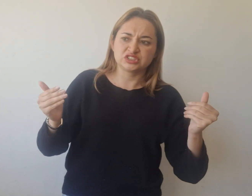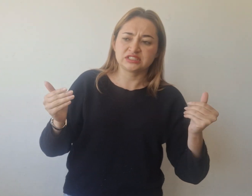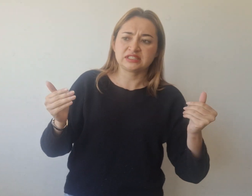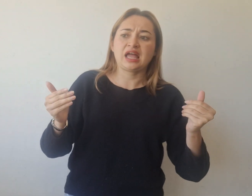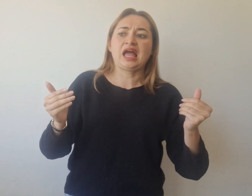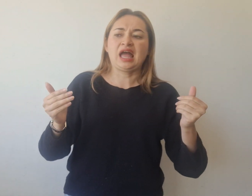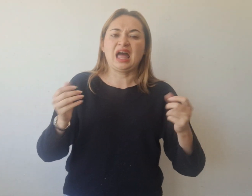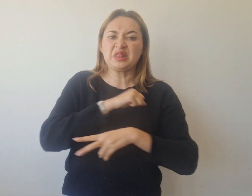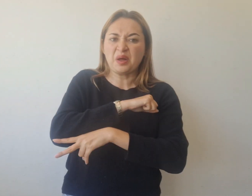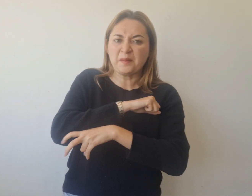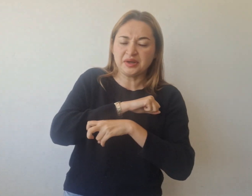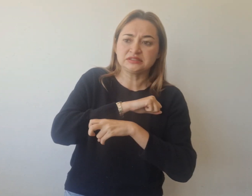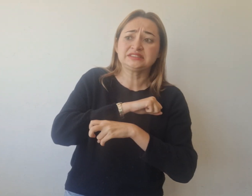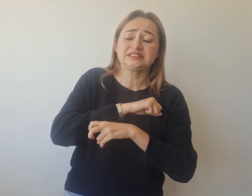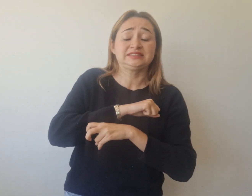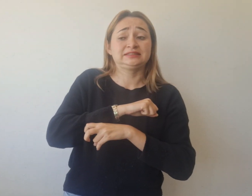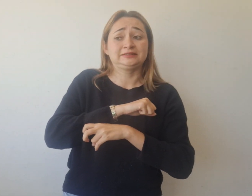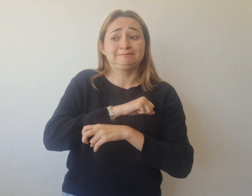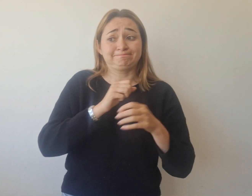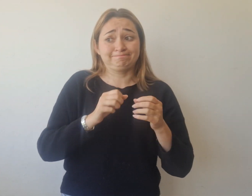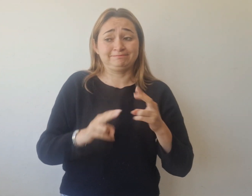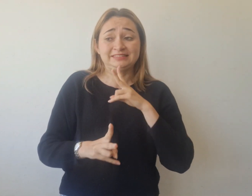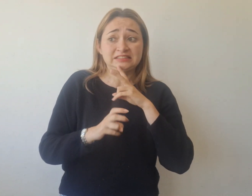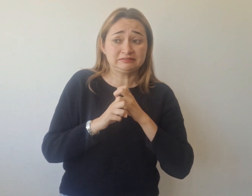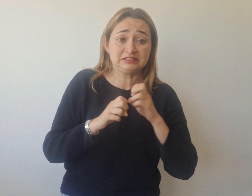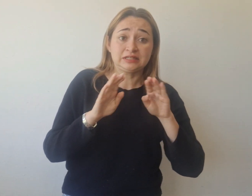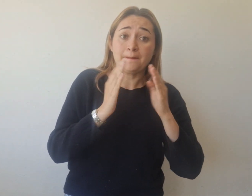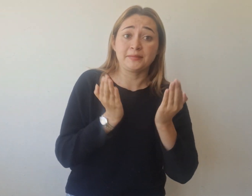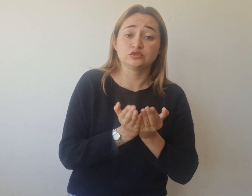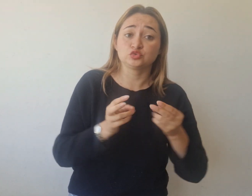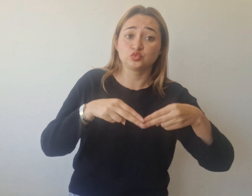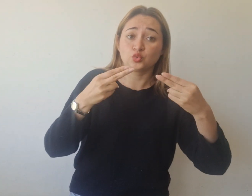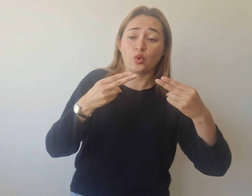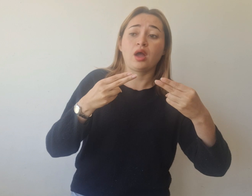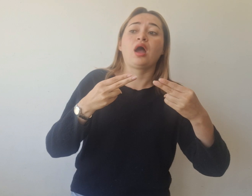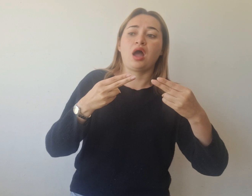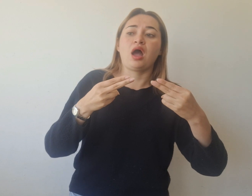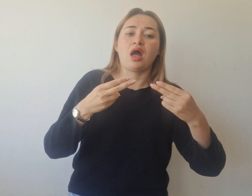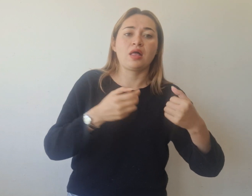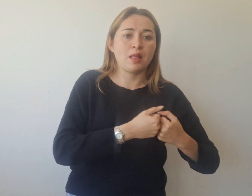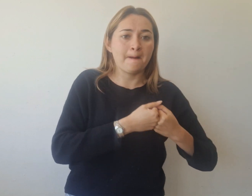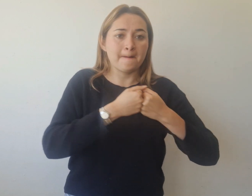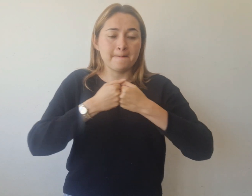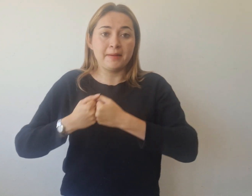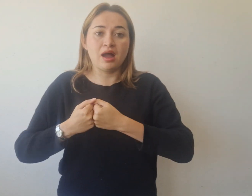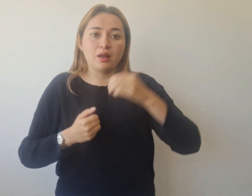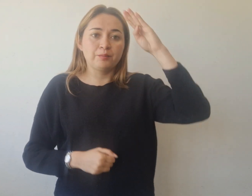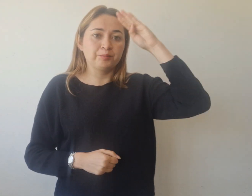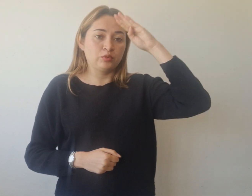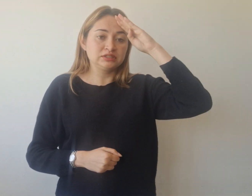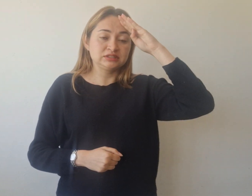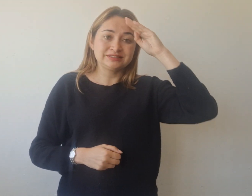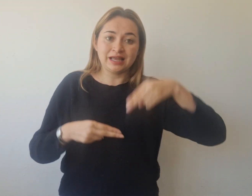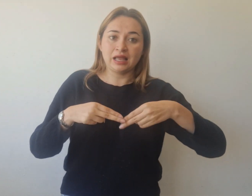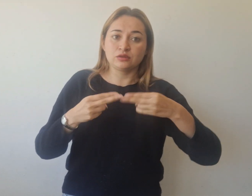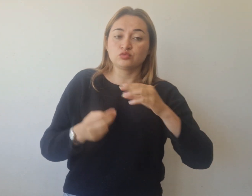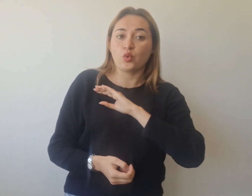afectaba los entornos escolares en tunja de manera conjunta entre la Policía Nacional a través de la seccional de